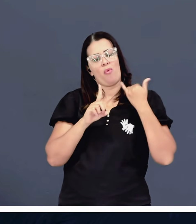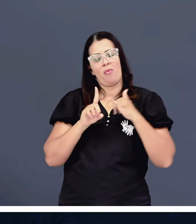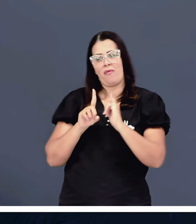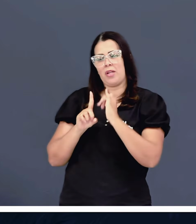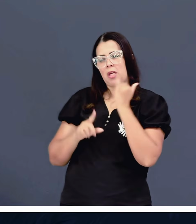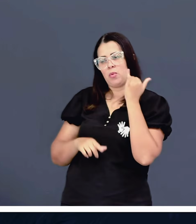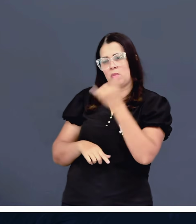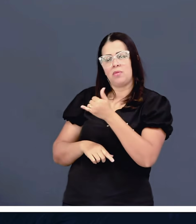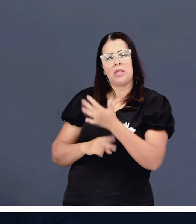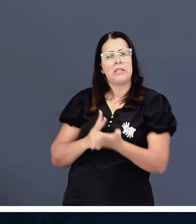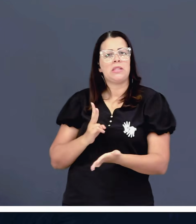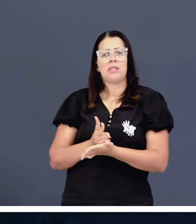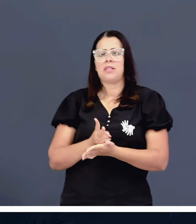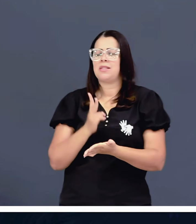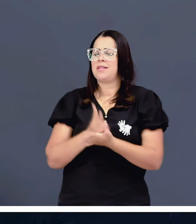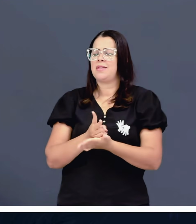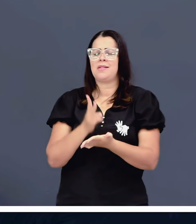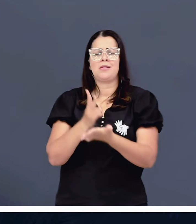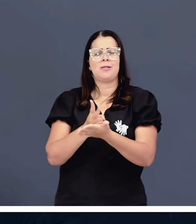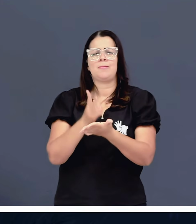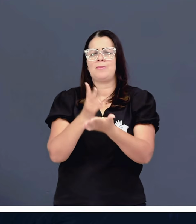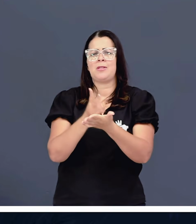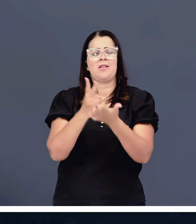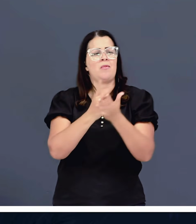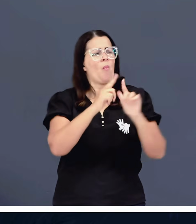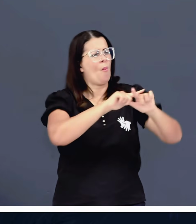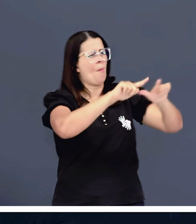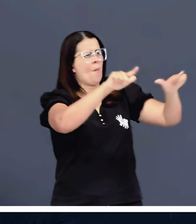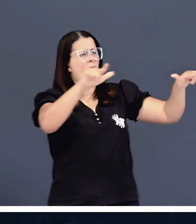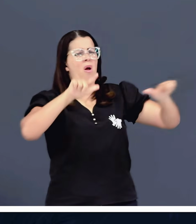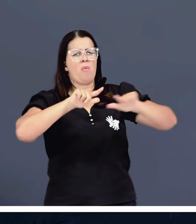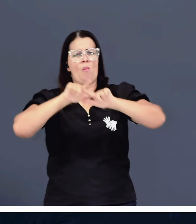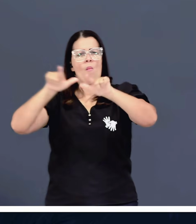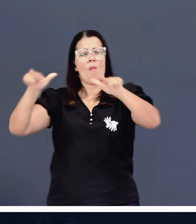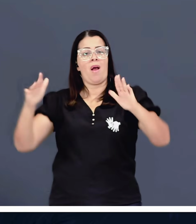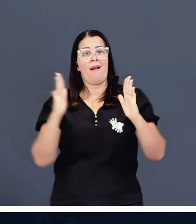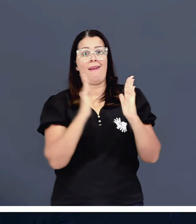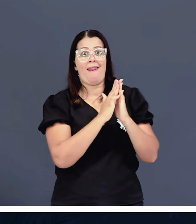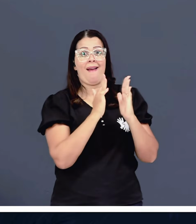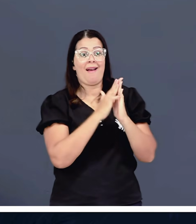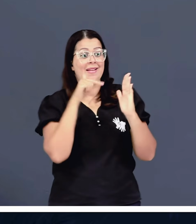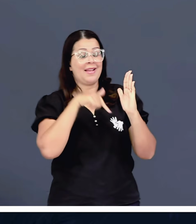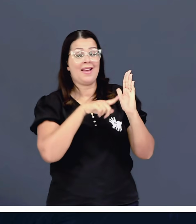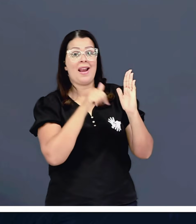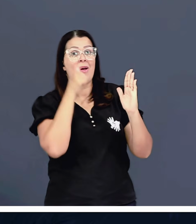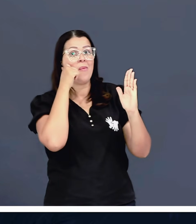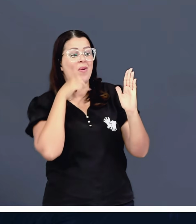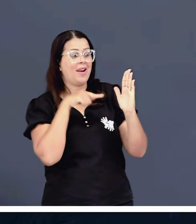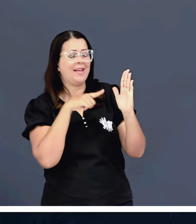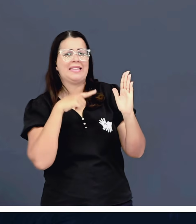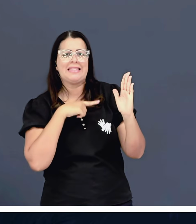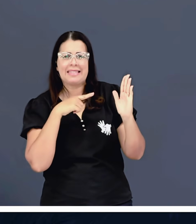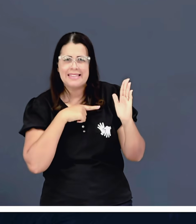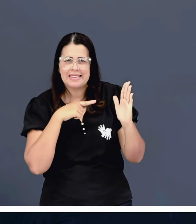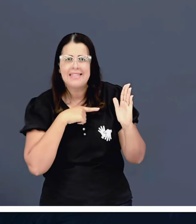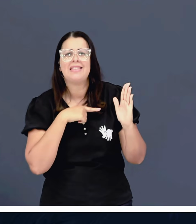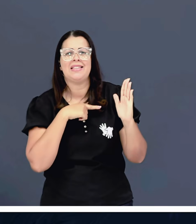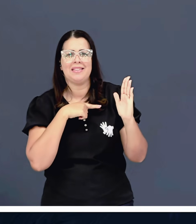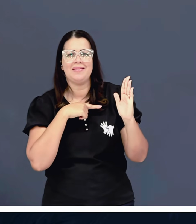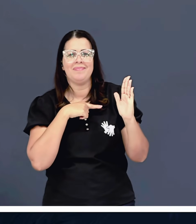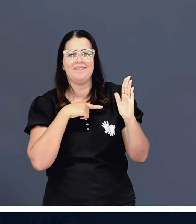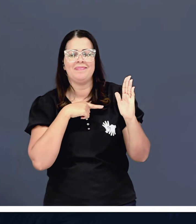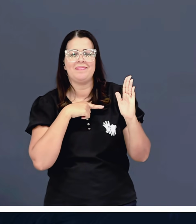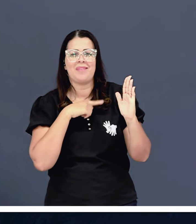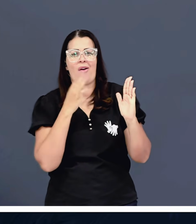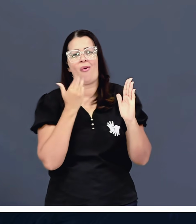durante todo o tempo restante de seca e de escassez, na casa daquela mulher, tinha a